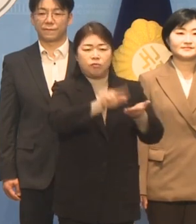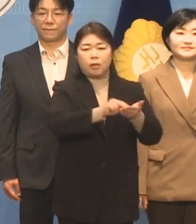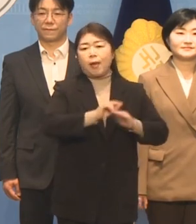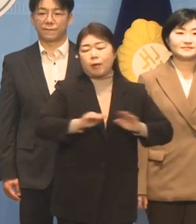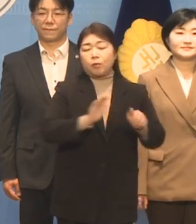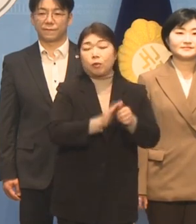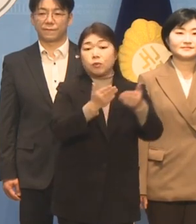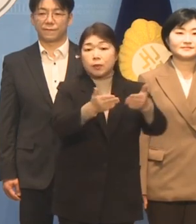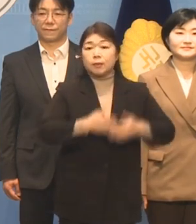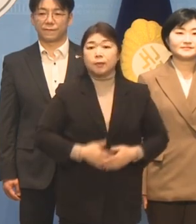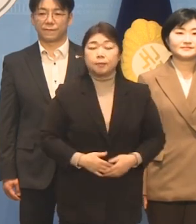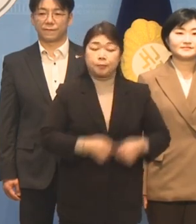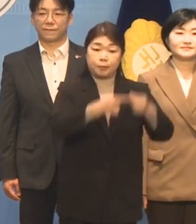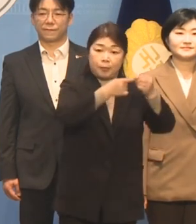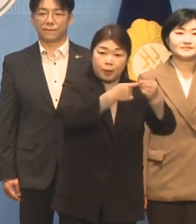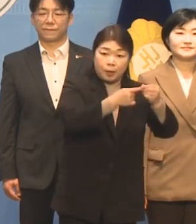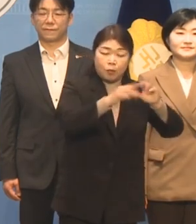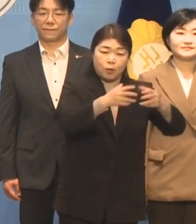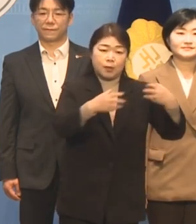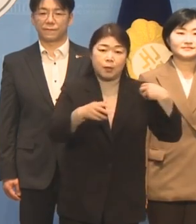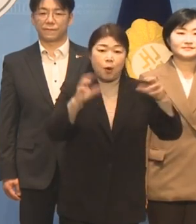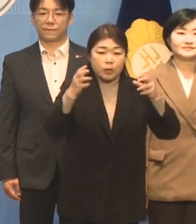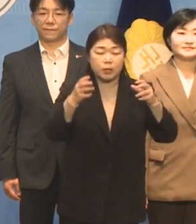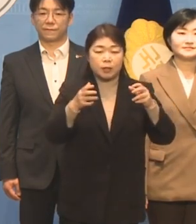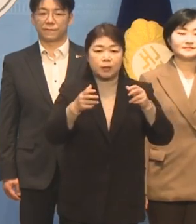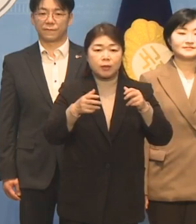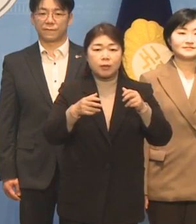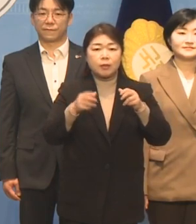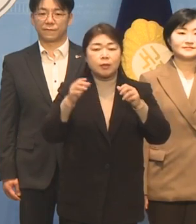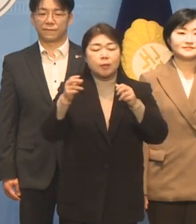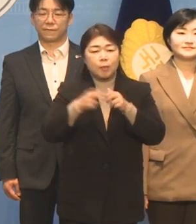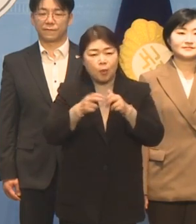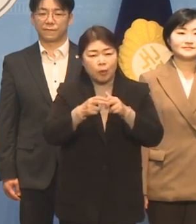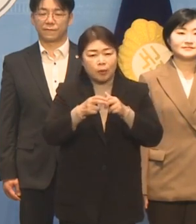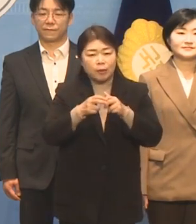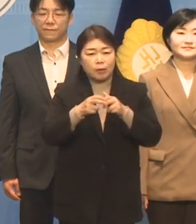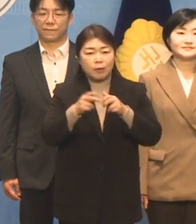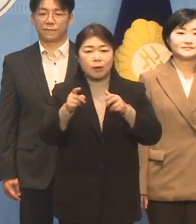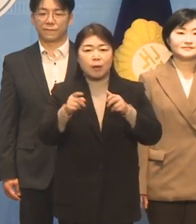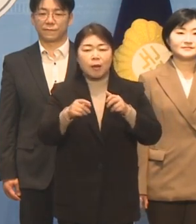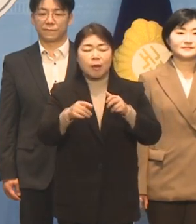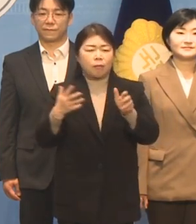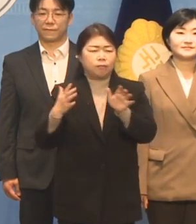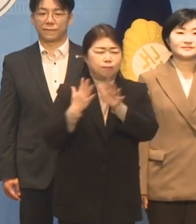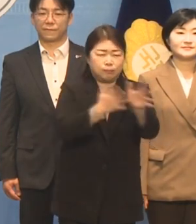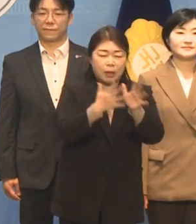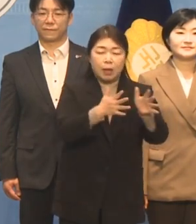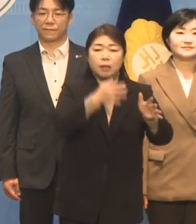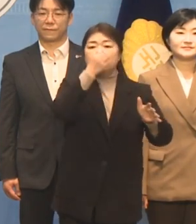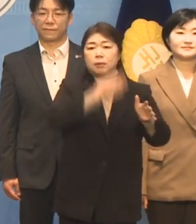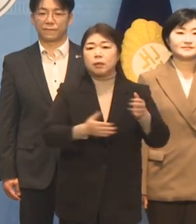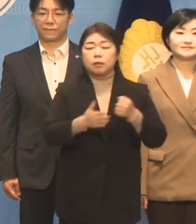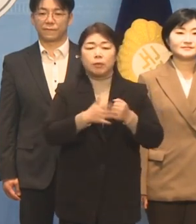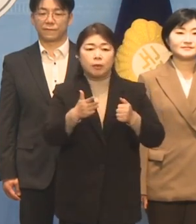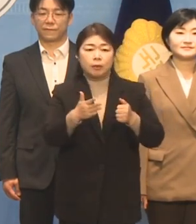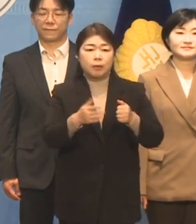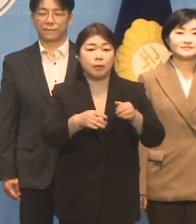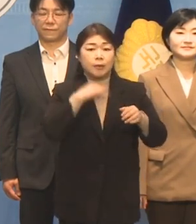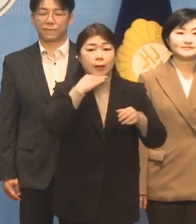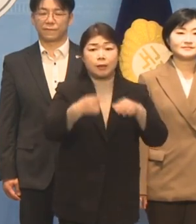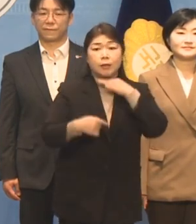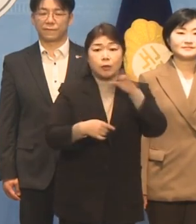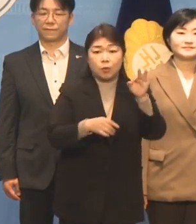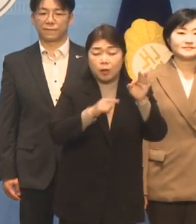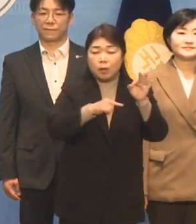먼저 국가 책임 어린이 주치의 제도로 소아과 오픈런의 고통을 해결하겠습니다. 0세부터